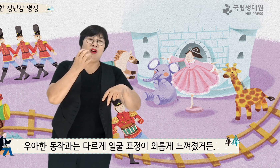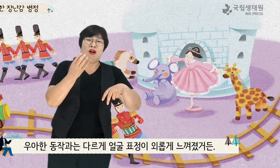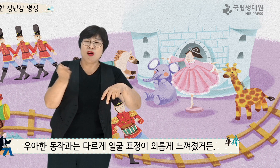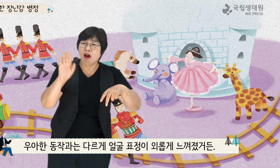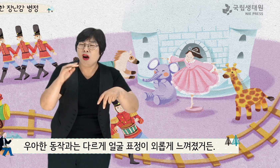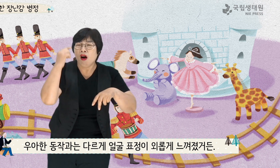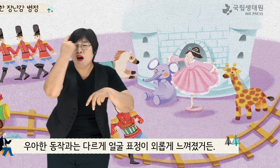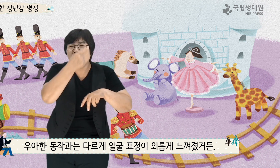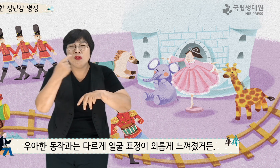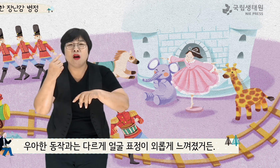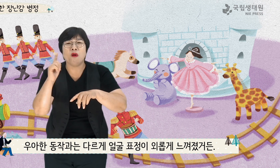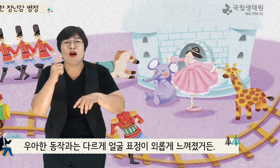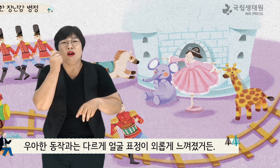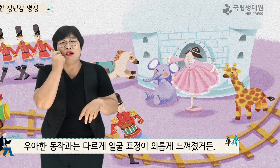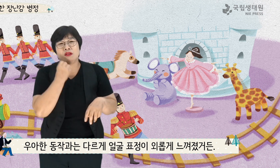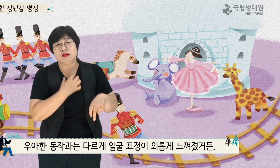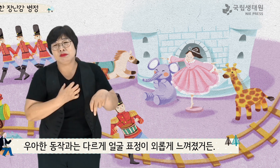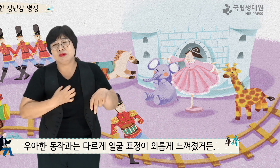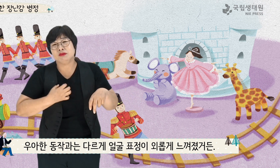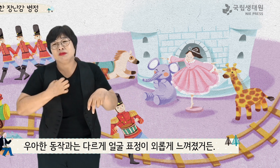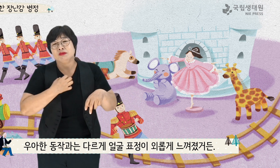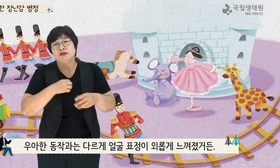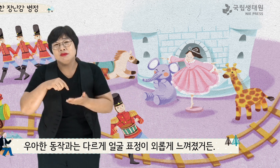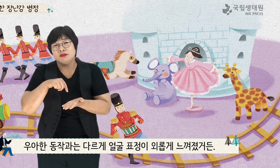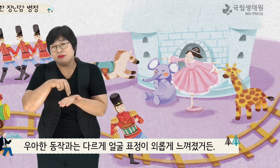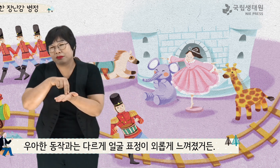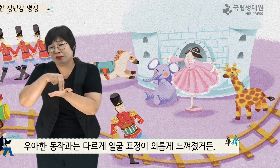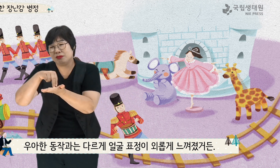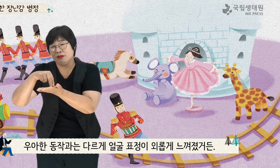얼굴 표정이 외롭게 느껴졌거든.